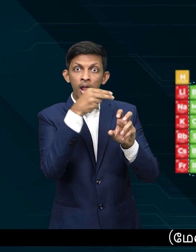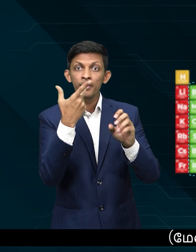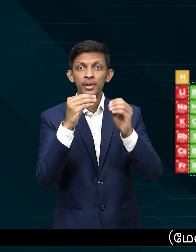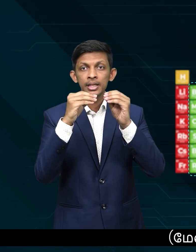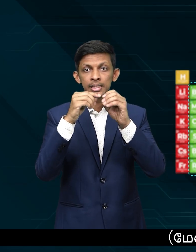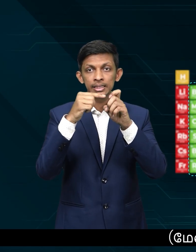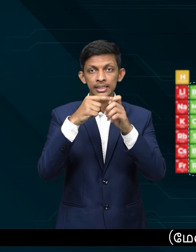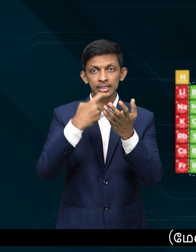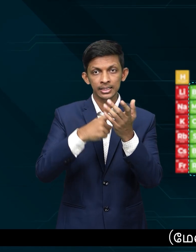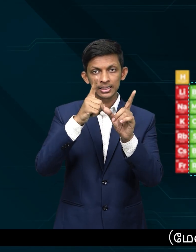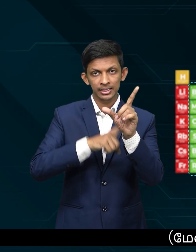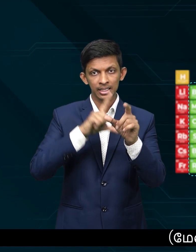கீழாக.